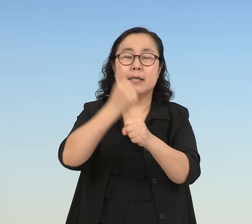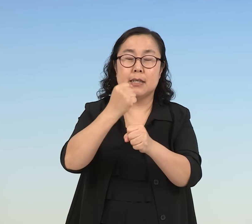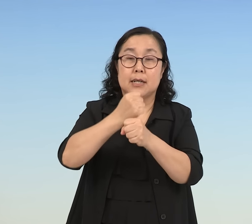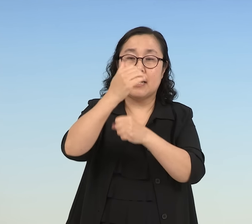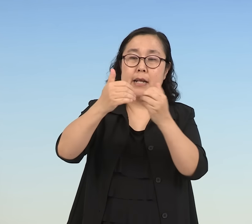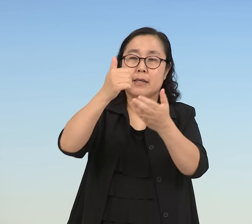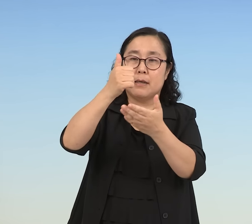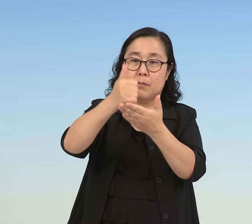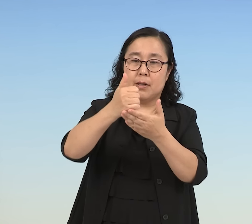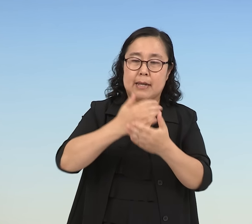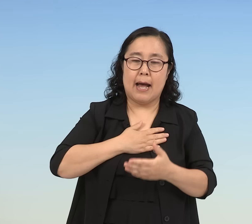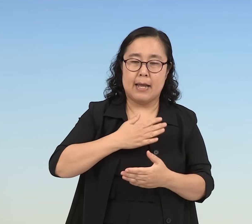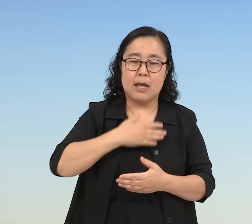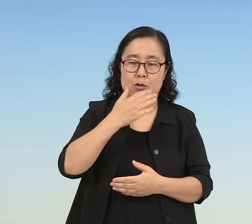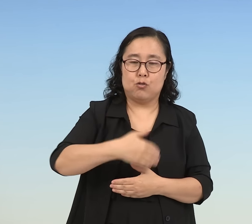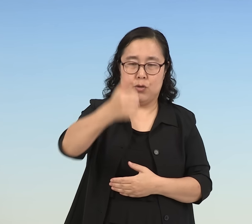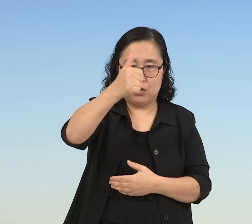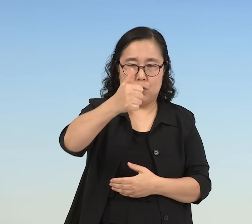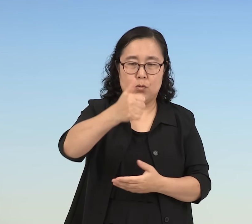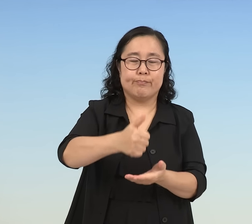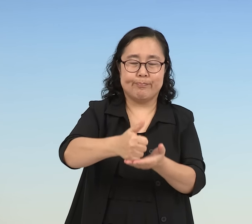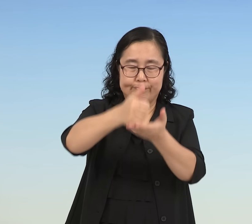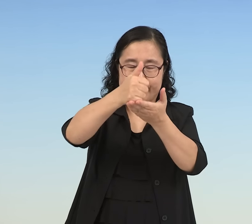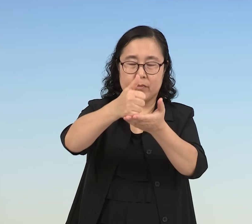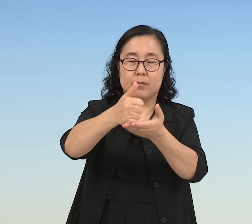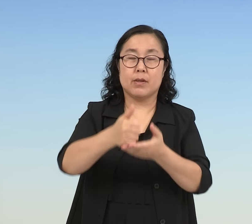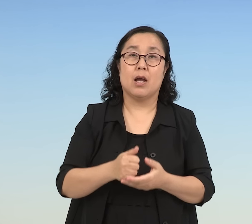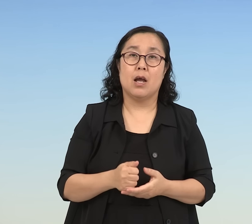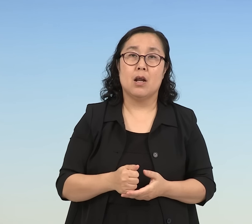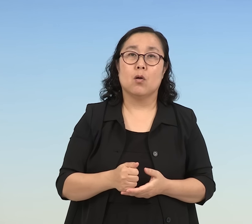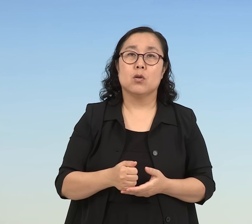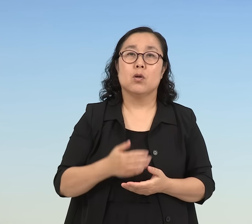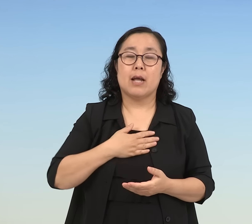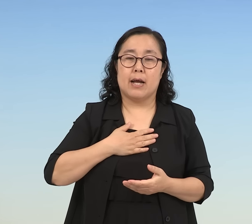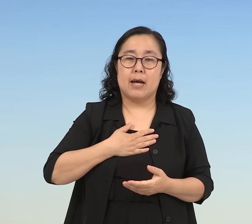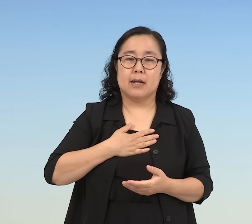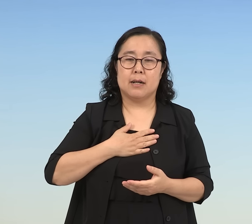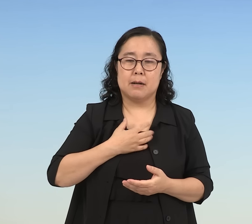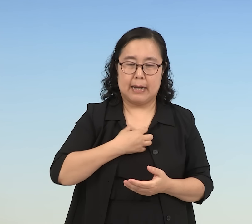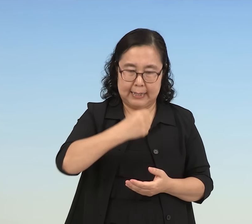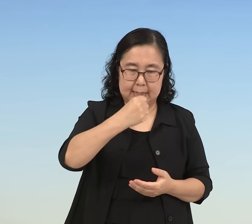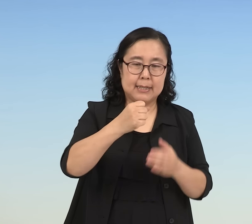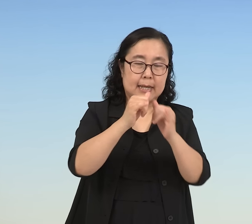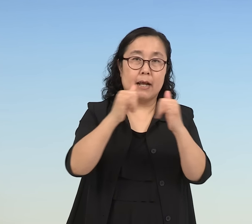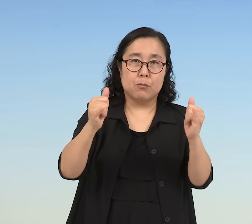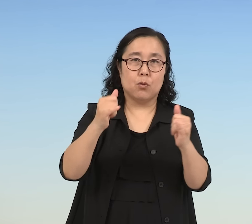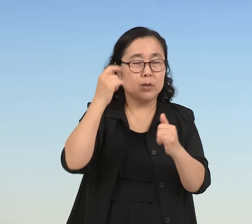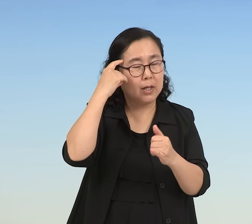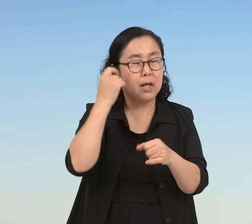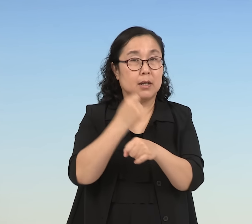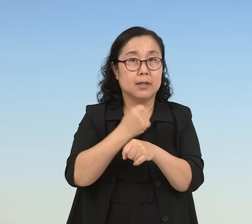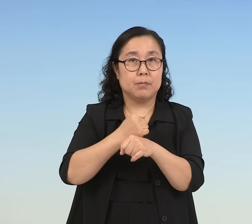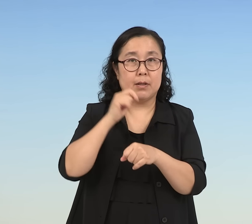하나님을 나의 아도나이, 나의 주인, 나의 소유자,